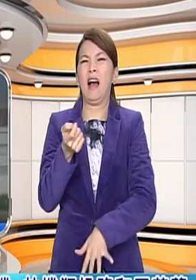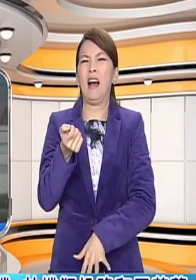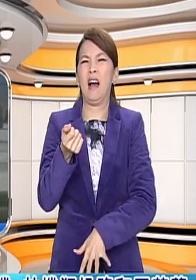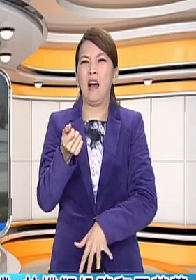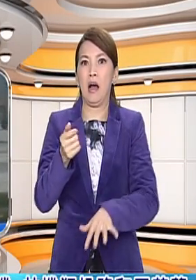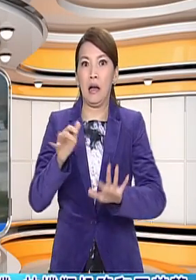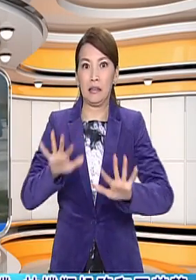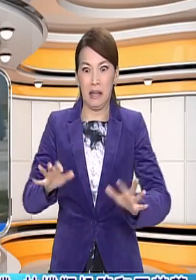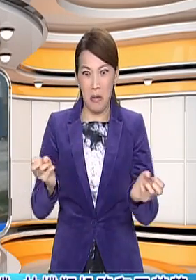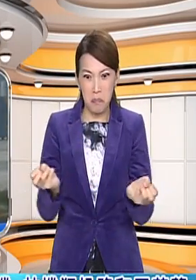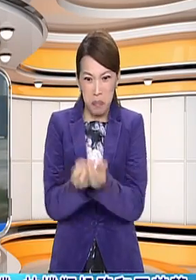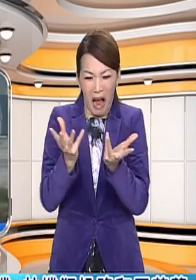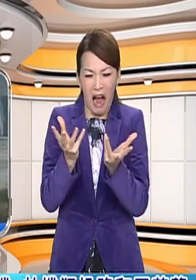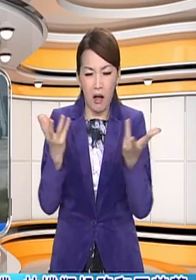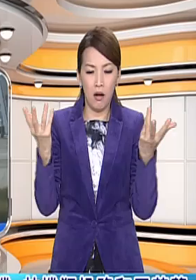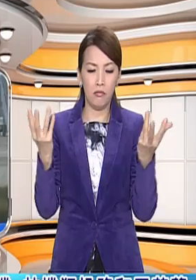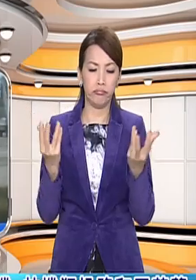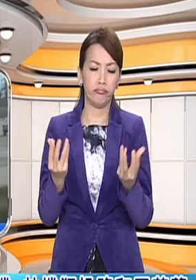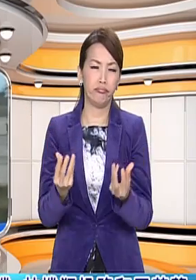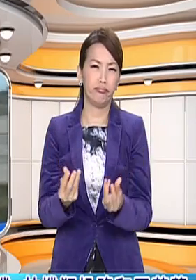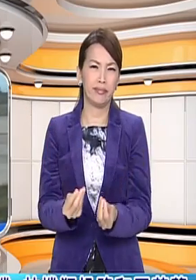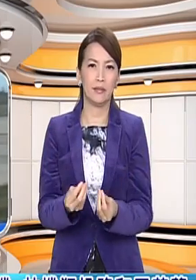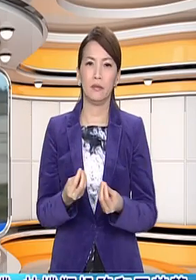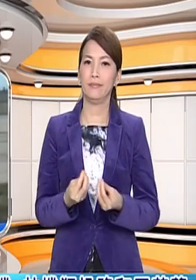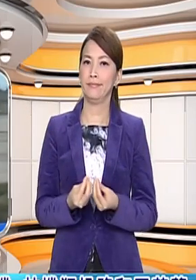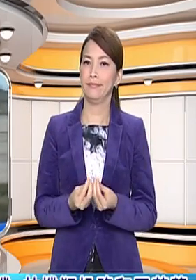光业，恐怕雪上加霜。